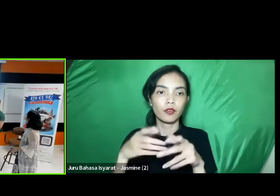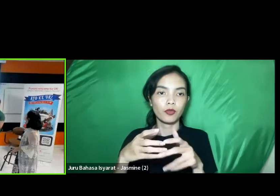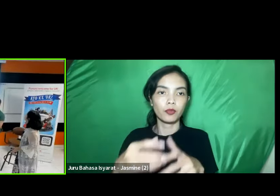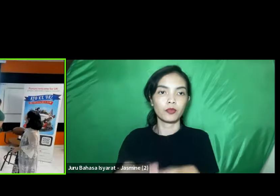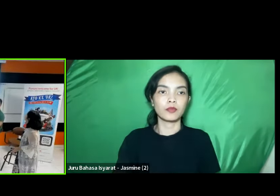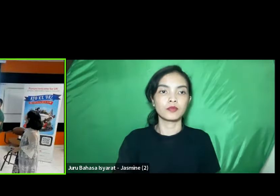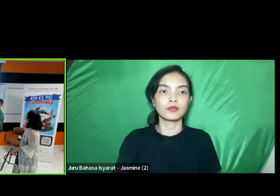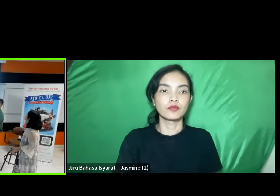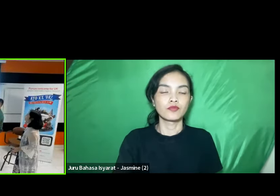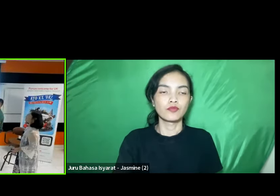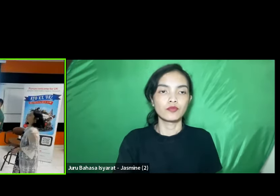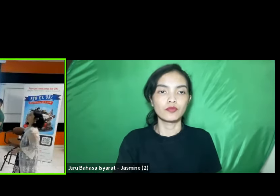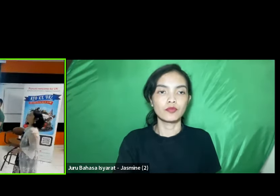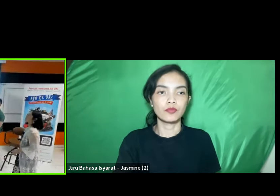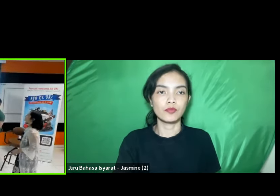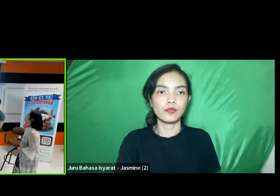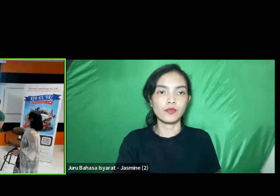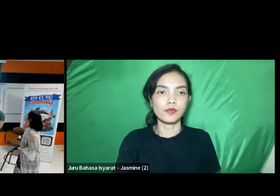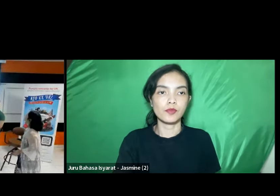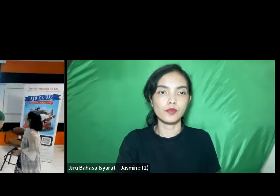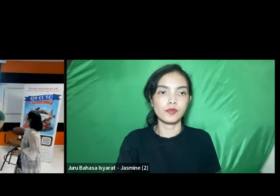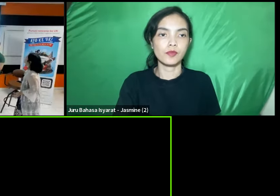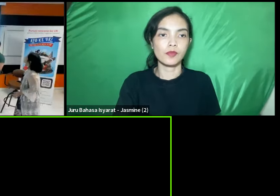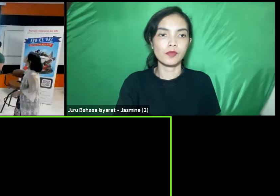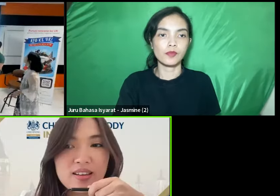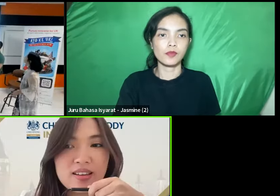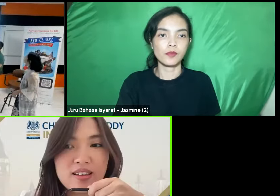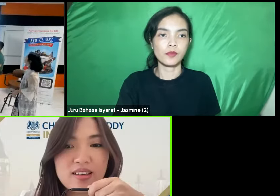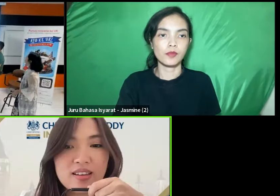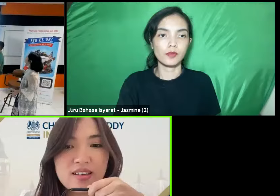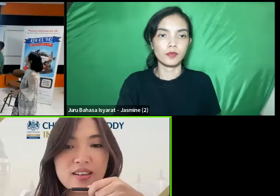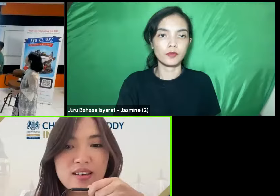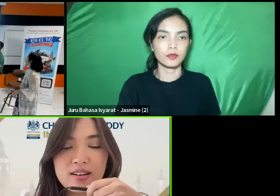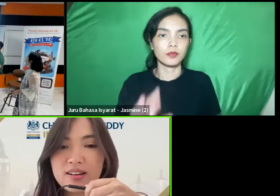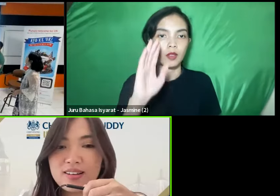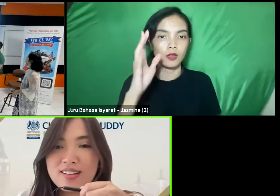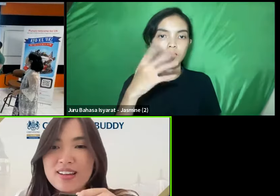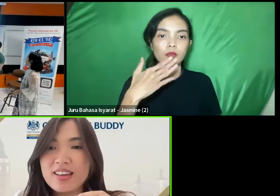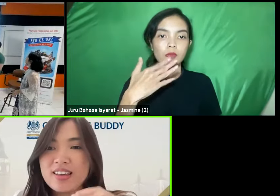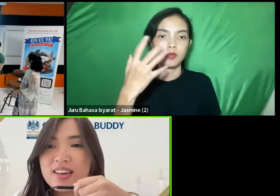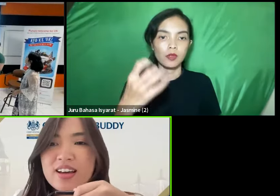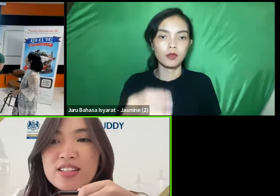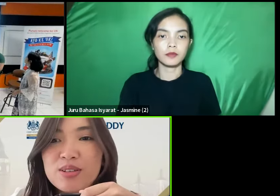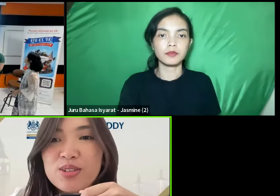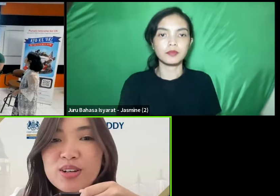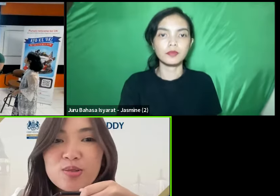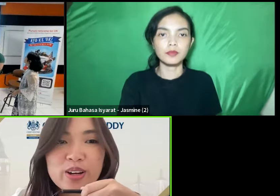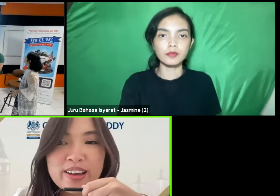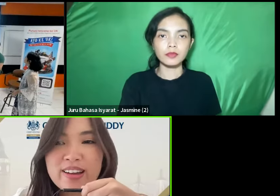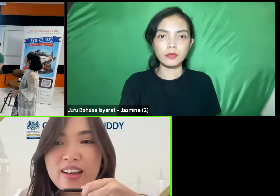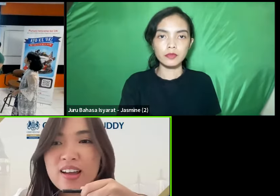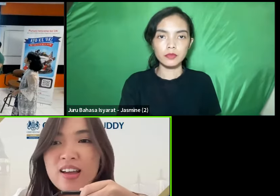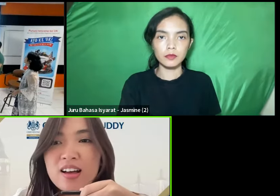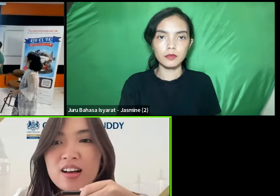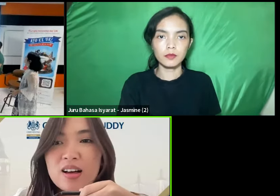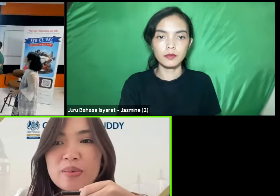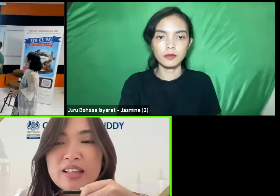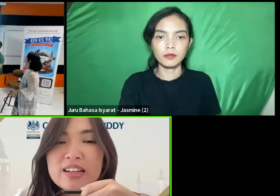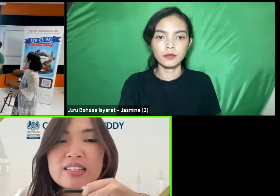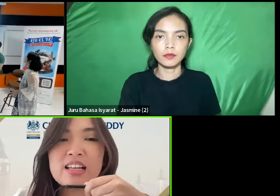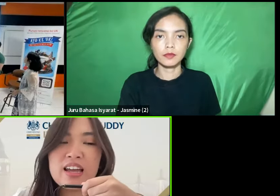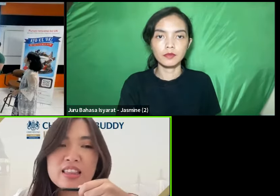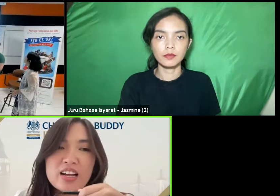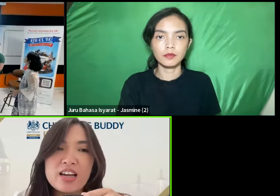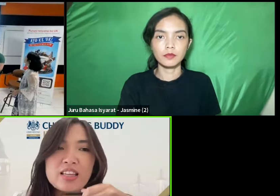Oke Sil Halo i i Kak Selamat sore semuanya Eh